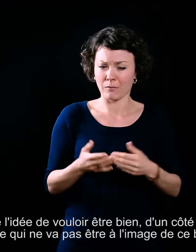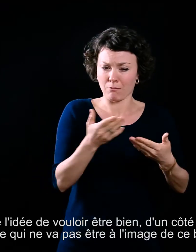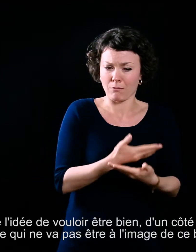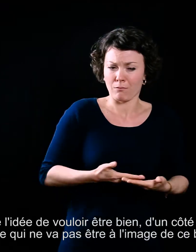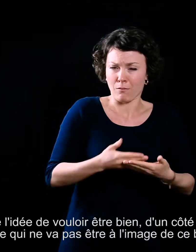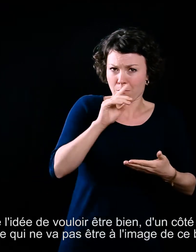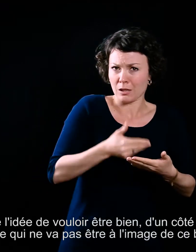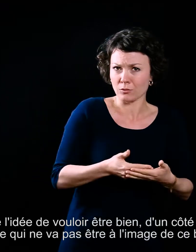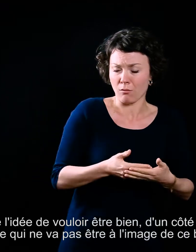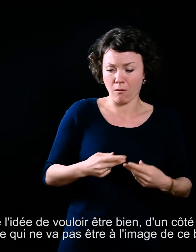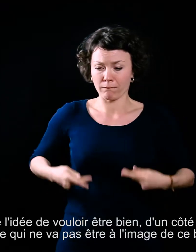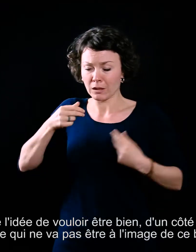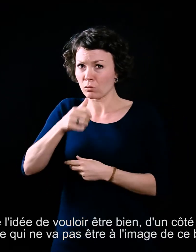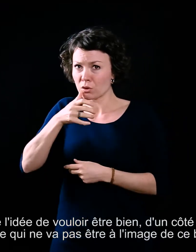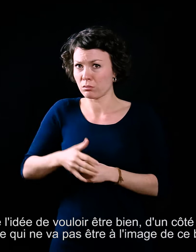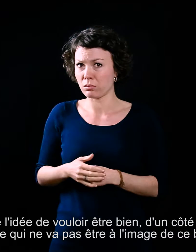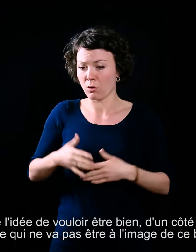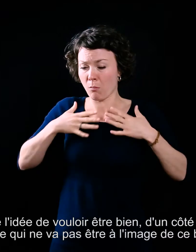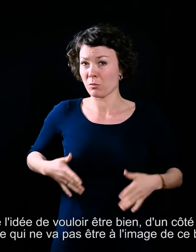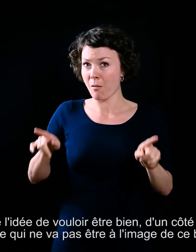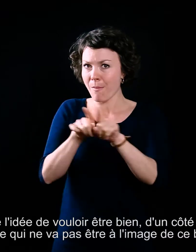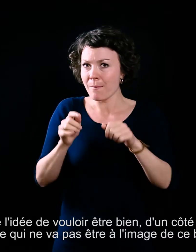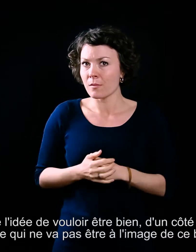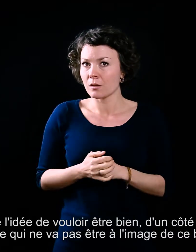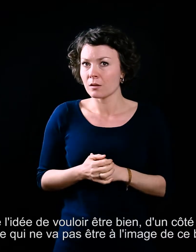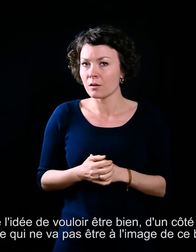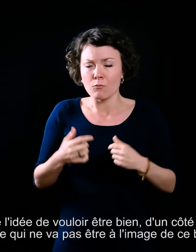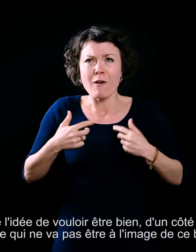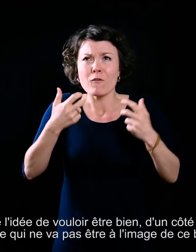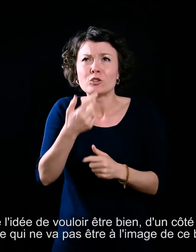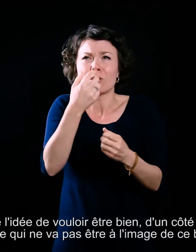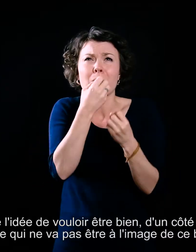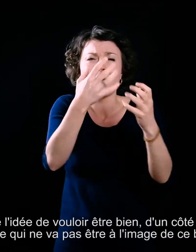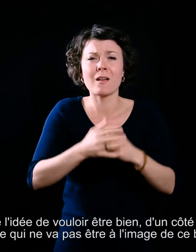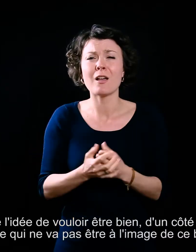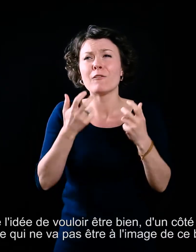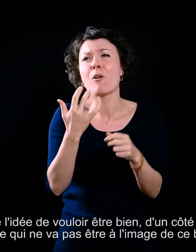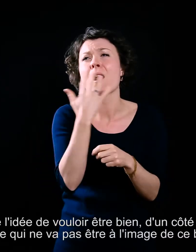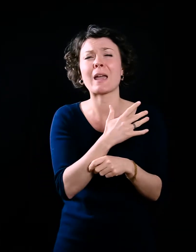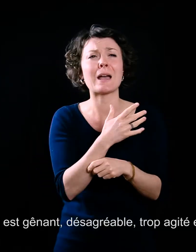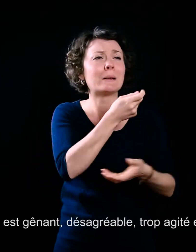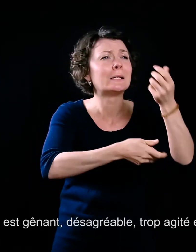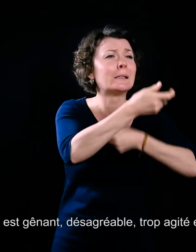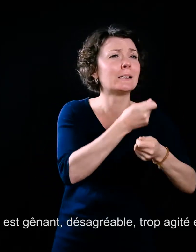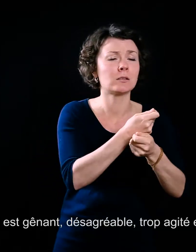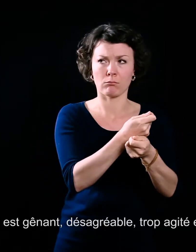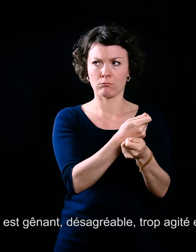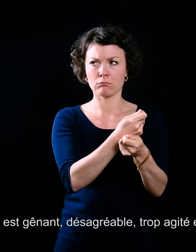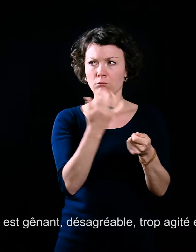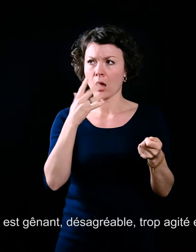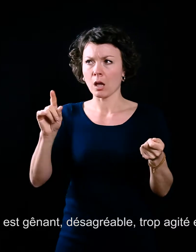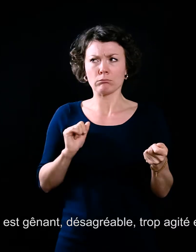l'idée de vouloir être bien. D'un côté, je vais rejeter tout ce qui ne va pas être à l'image de ce bien-être, donc ce qui est